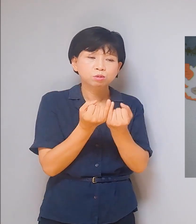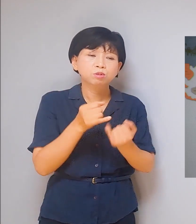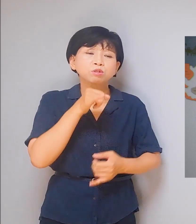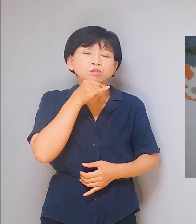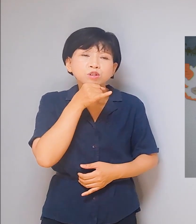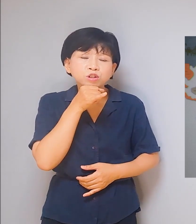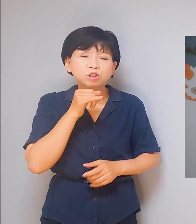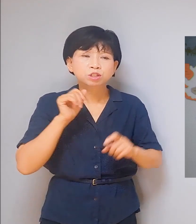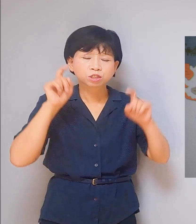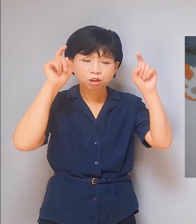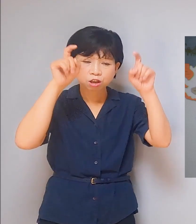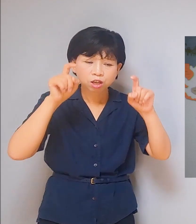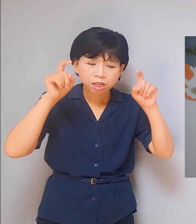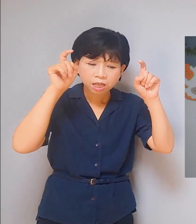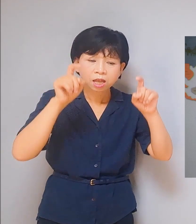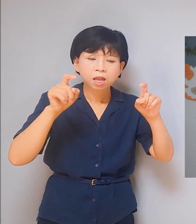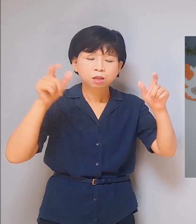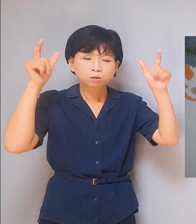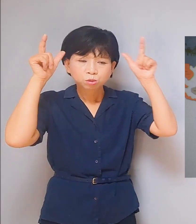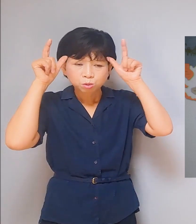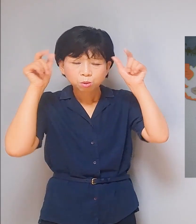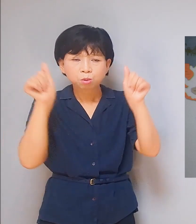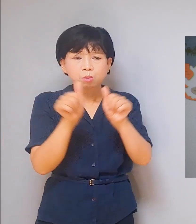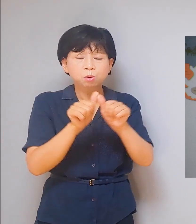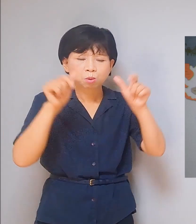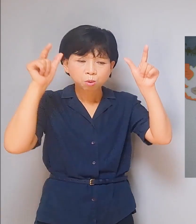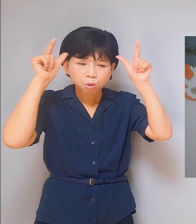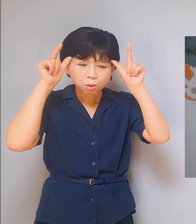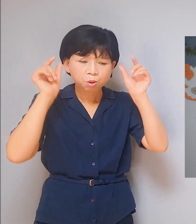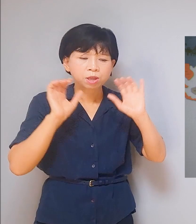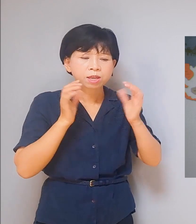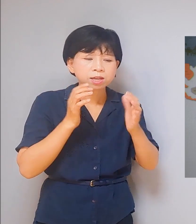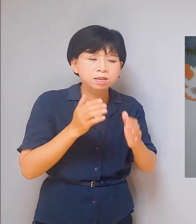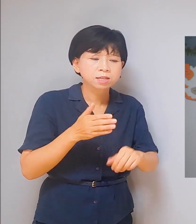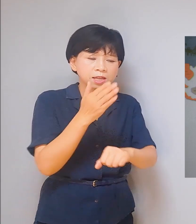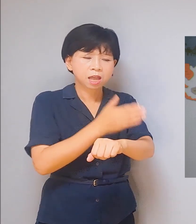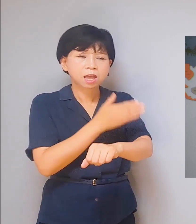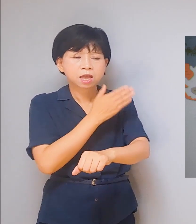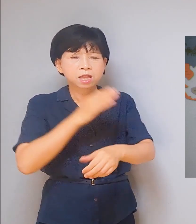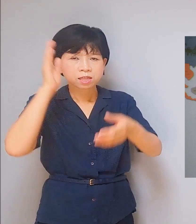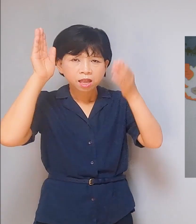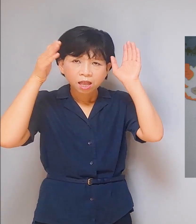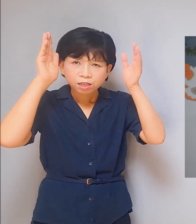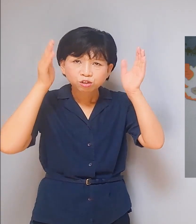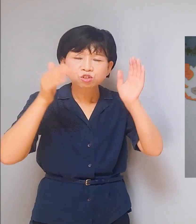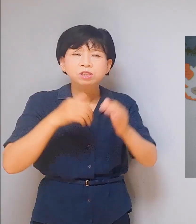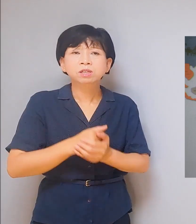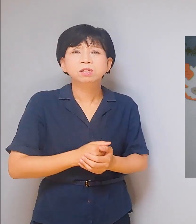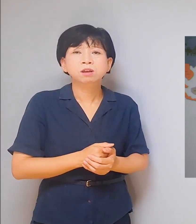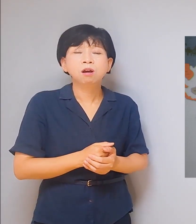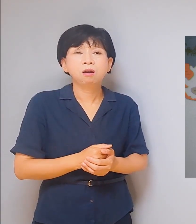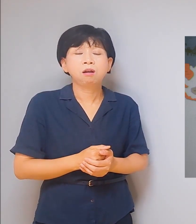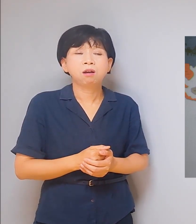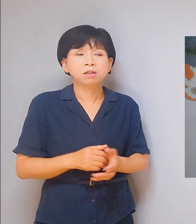전나는 낙타, 낙타 새끼, 암소, 황소, 암나귀, 새끼 나귀. 그러니까 성경에 나와 있는 이 숫자를 누가